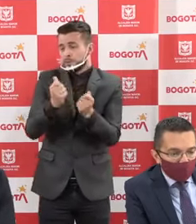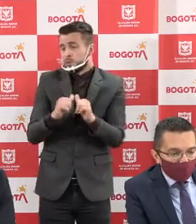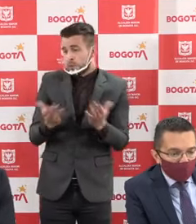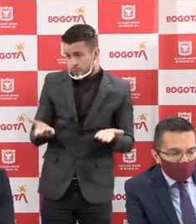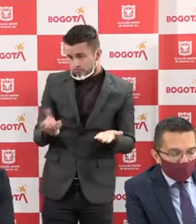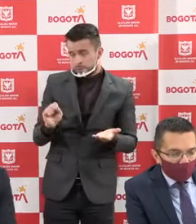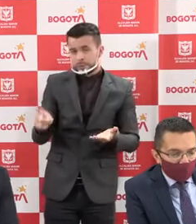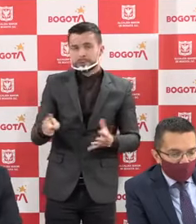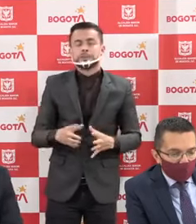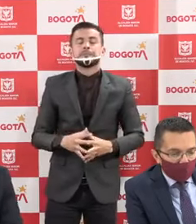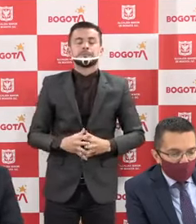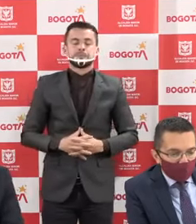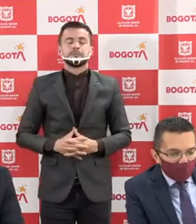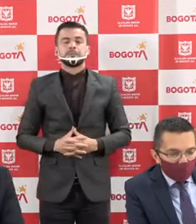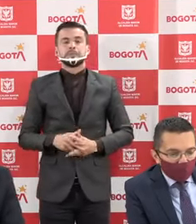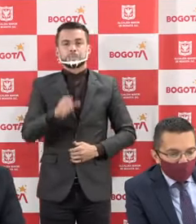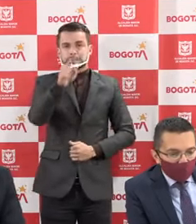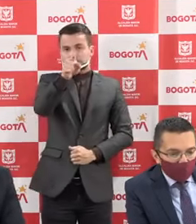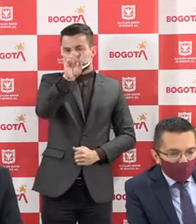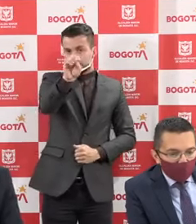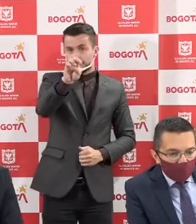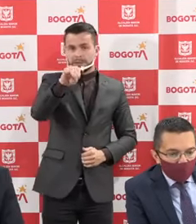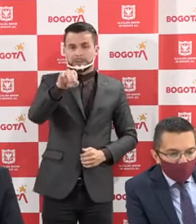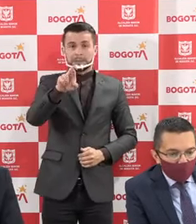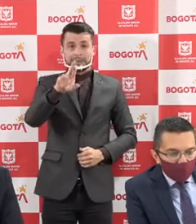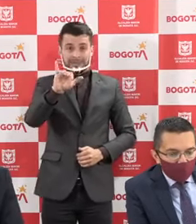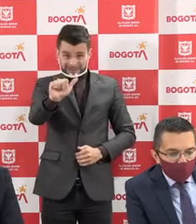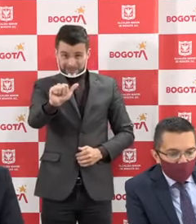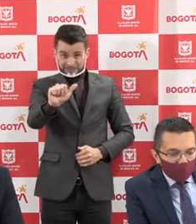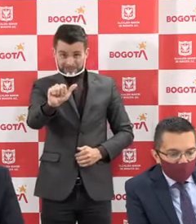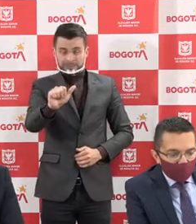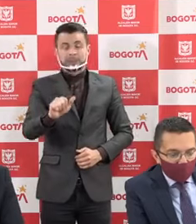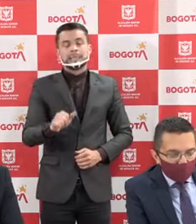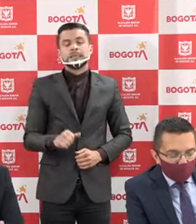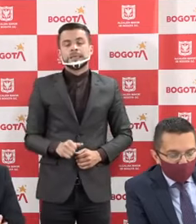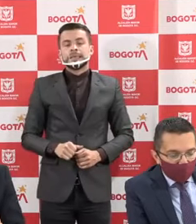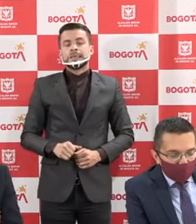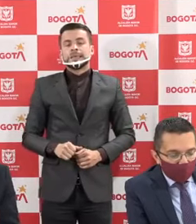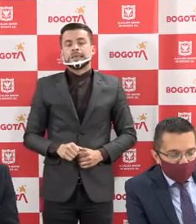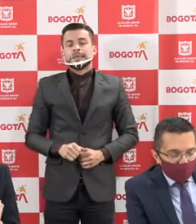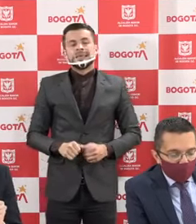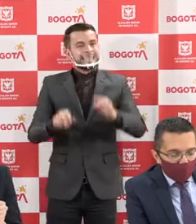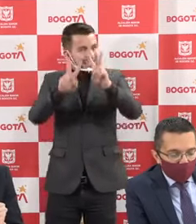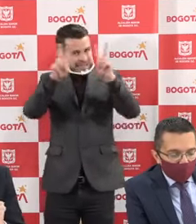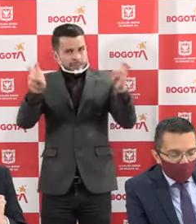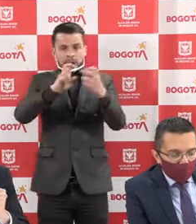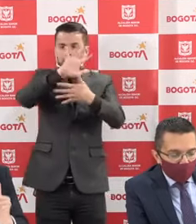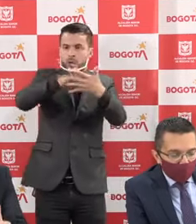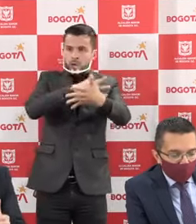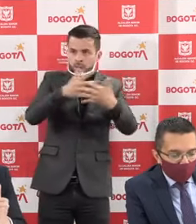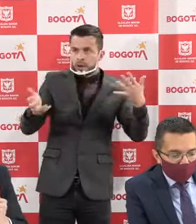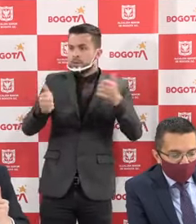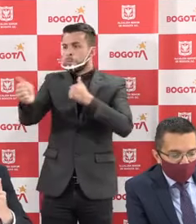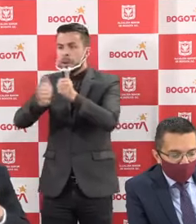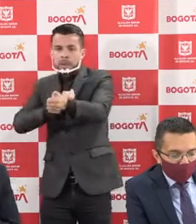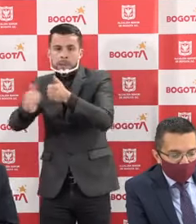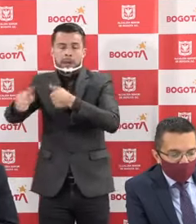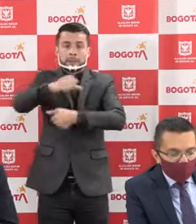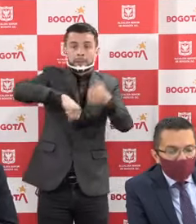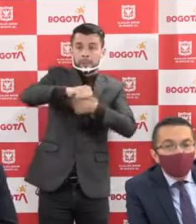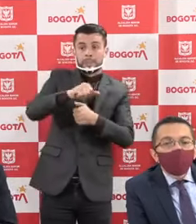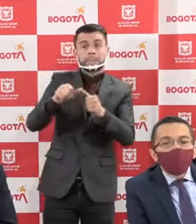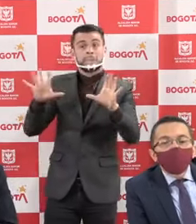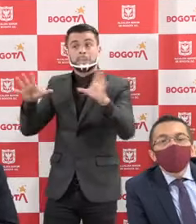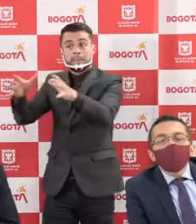que más costo epidemiológico tiene eso no es malo ni bueno eso es parte justamente de la dinámica de interacción cuando yo